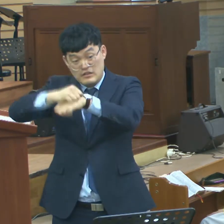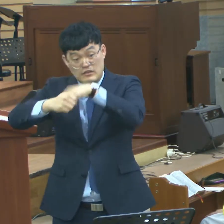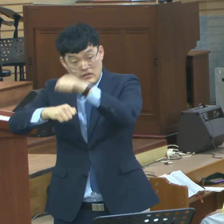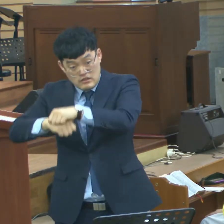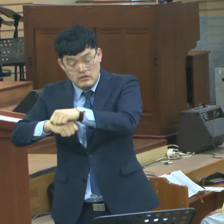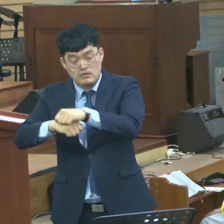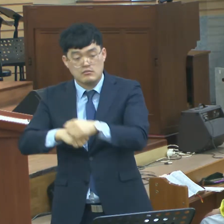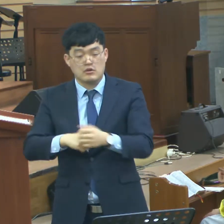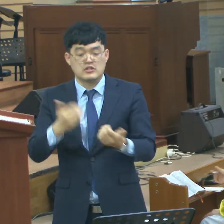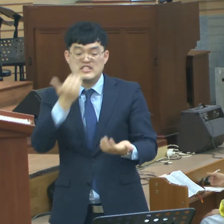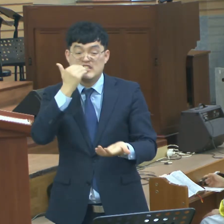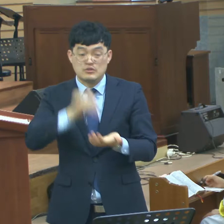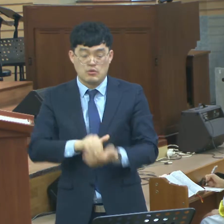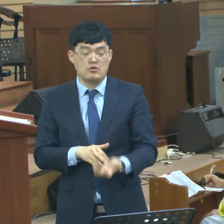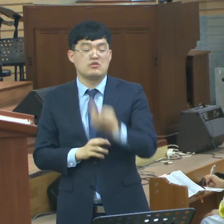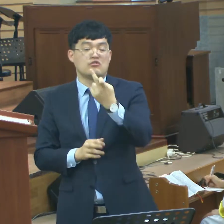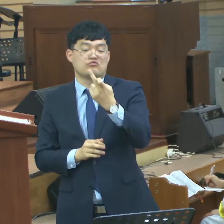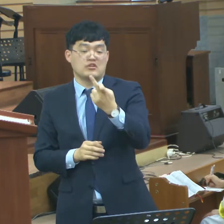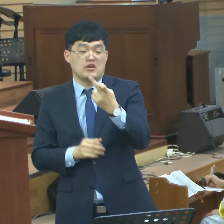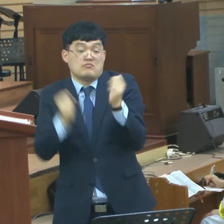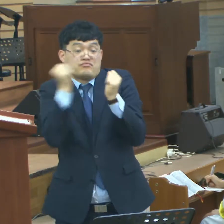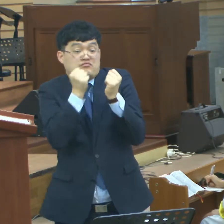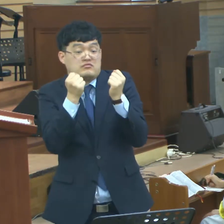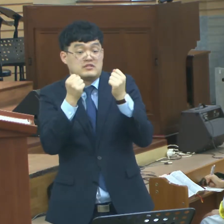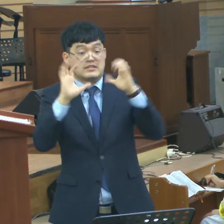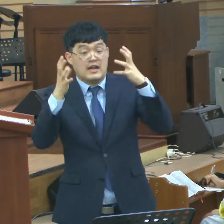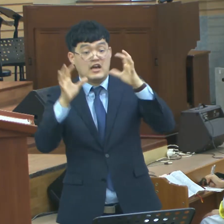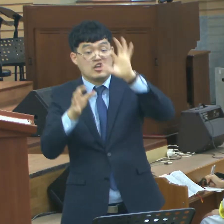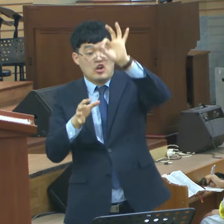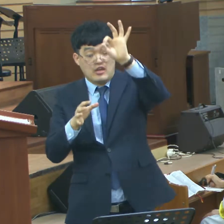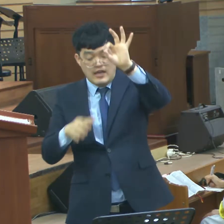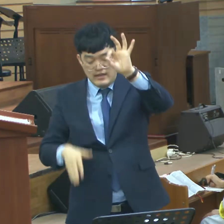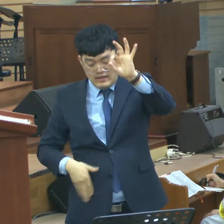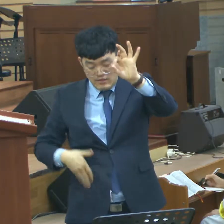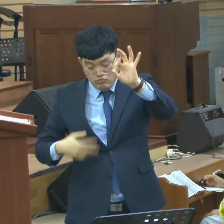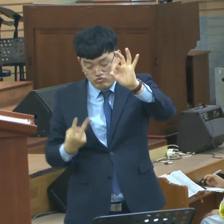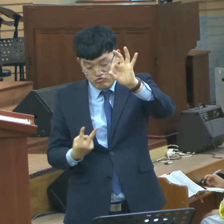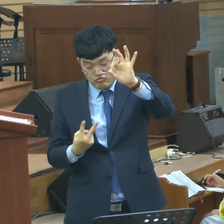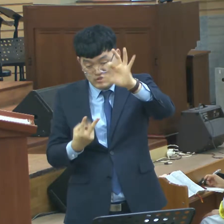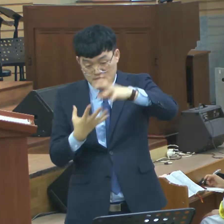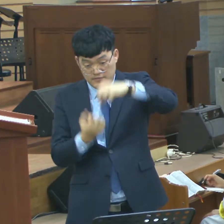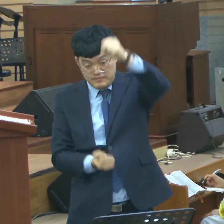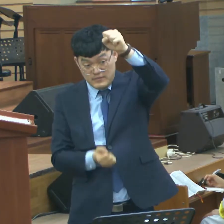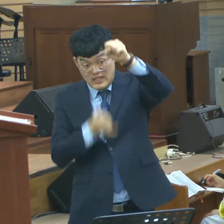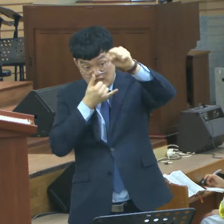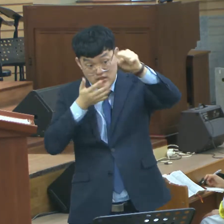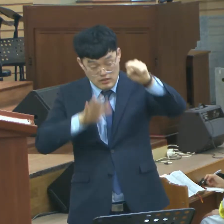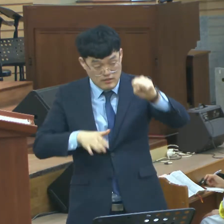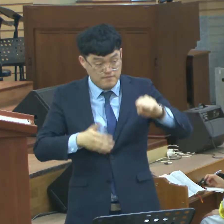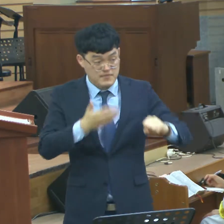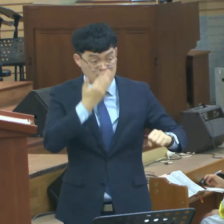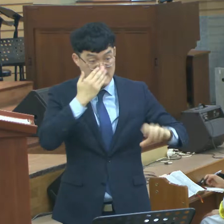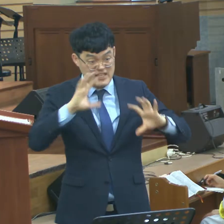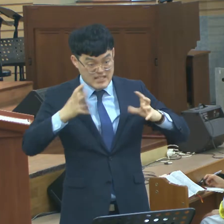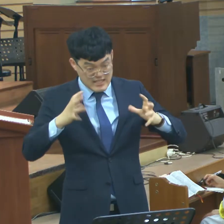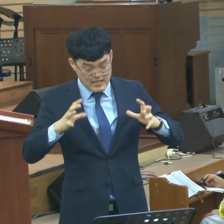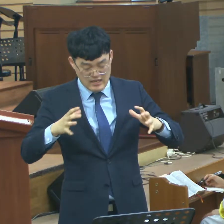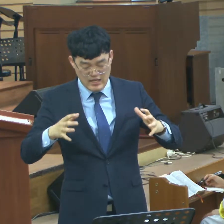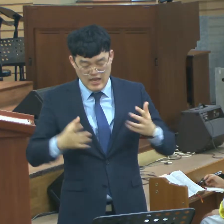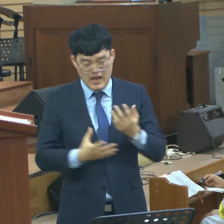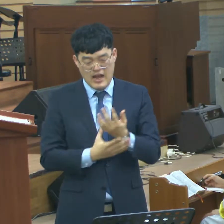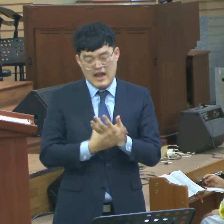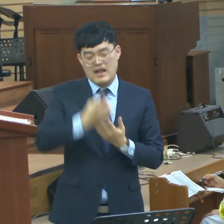10지파 유다 나라는 2지파 이렇게 나눠져 있었거든요. 그런데 하나님 앞에서 유다와 이스라엘은